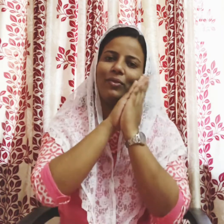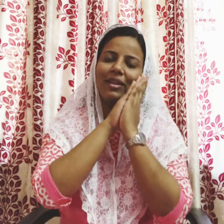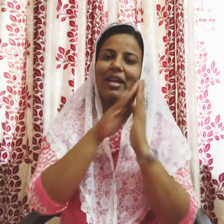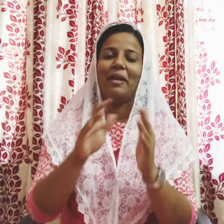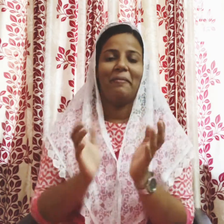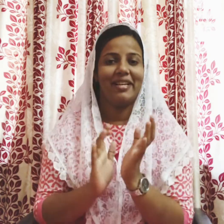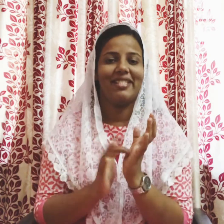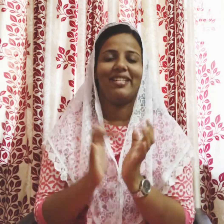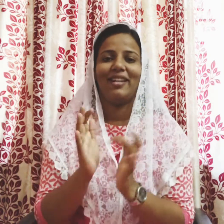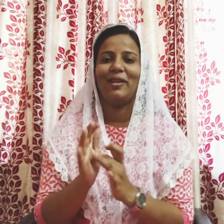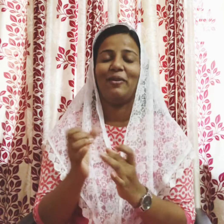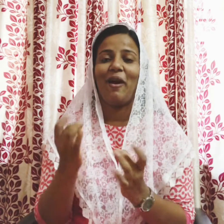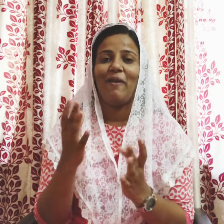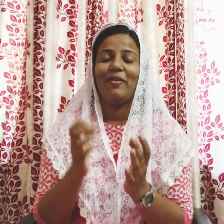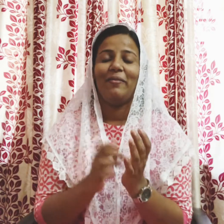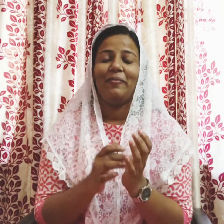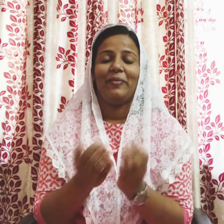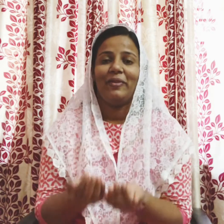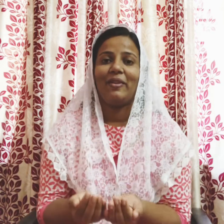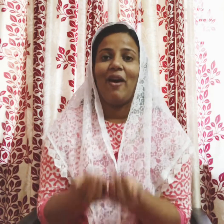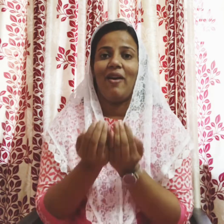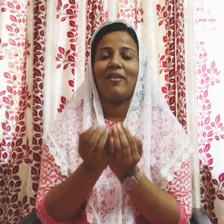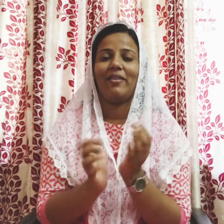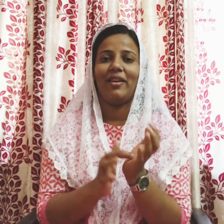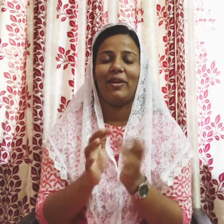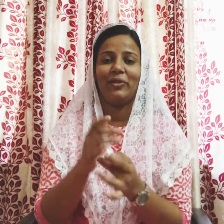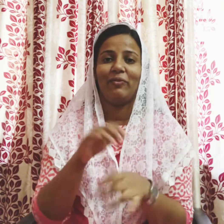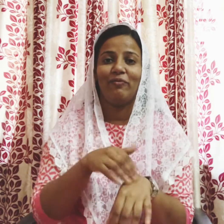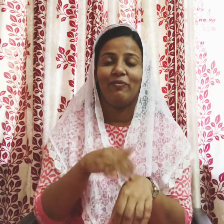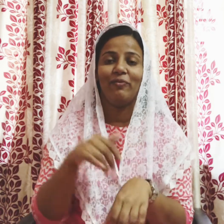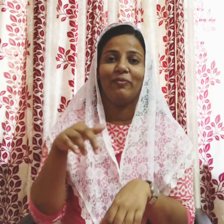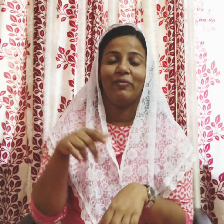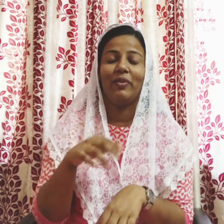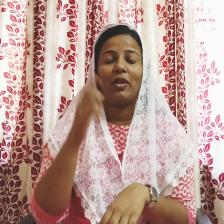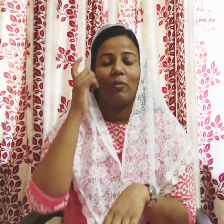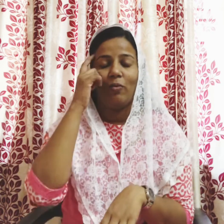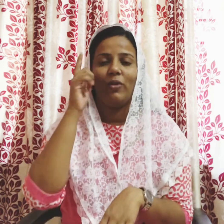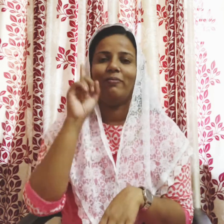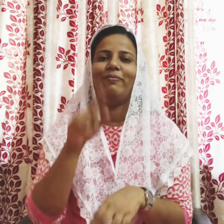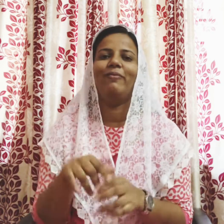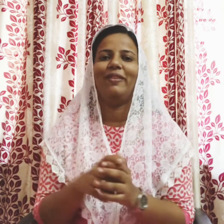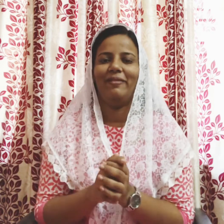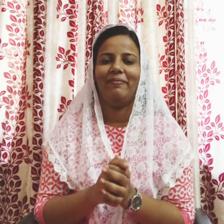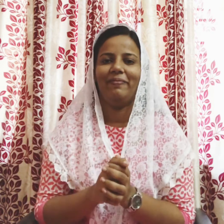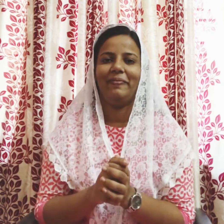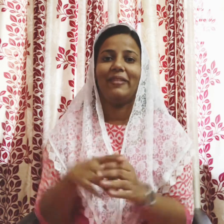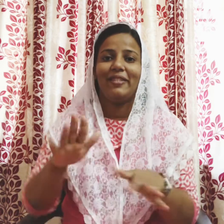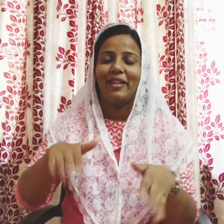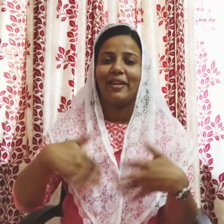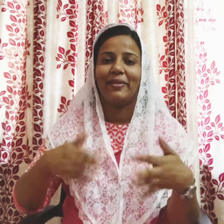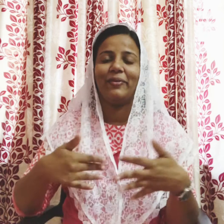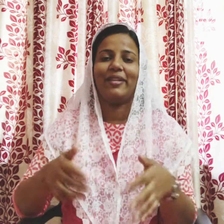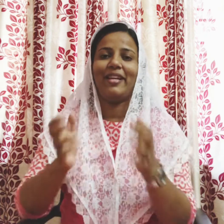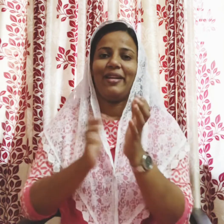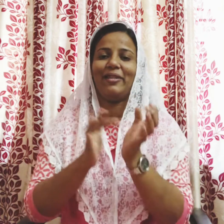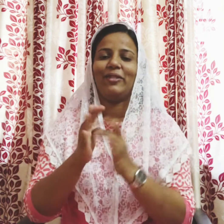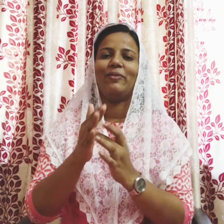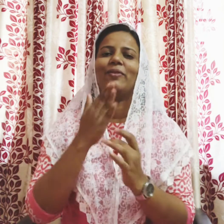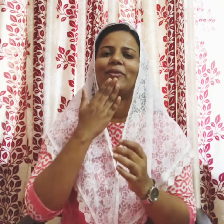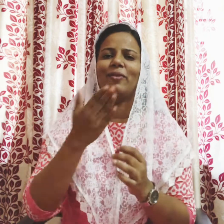എന്നാൽ യഹോവ നമ്മളെ താങ്ങുകയാൽ കർത്താവ് നമ്മളെ വിളിച്ചെഴുന്നേൽപ്പിച്ചതാണെന്നുള്ള ഒരു വലിയ ബോധം ഈ പ്രഭാതത്തിൽ നമുക്കുണ്ടാകണം. സന്തോഷത്തോടെ കർത്താവിന് സ്തോത്രം